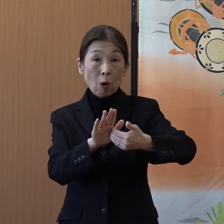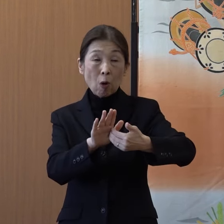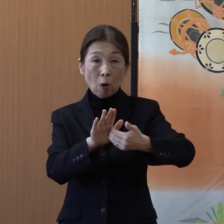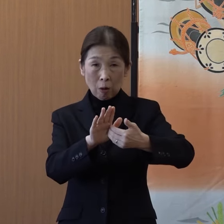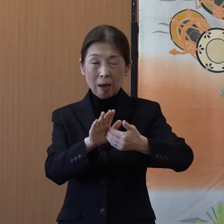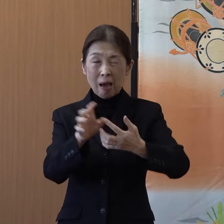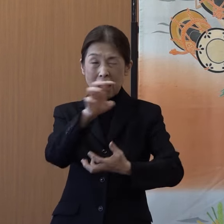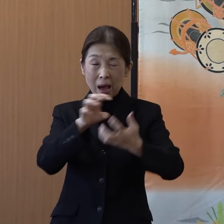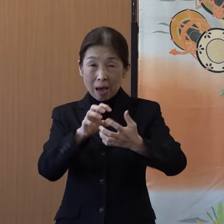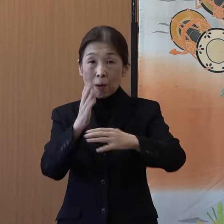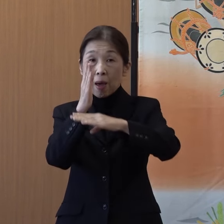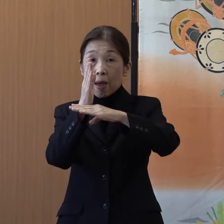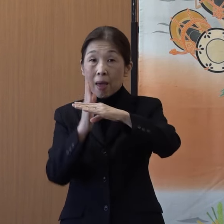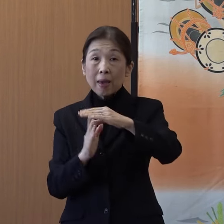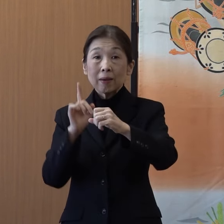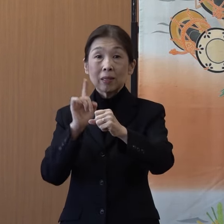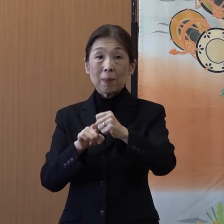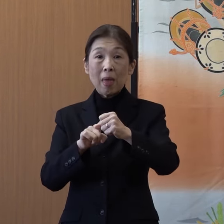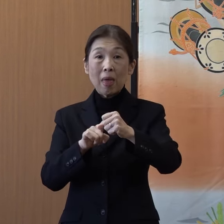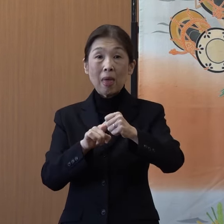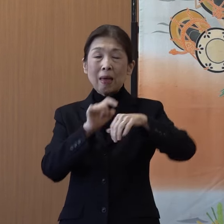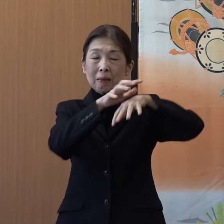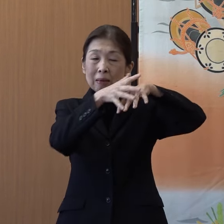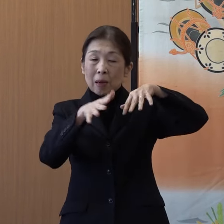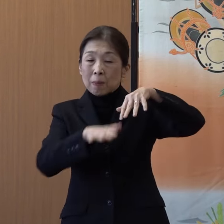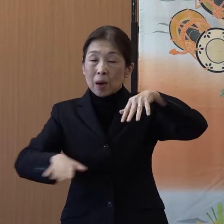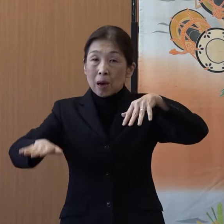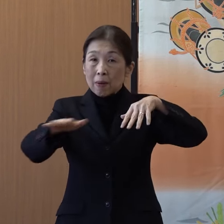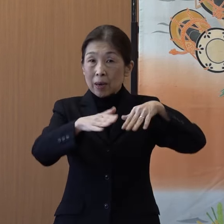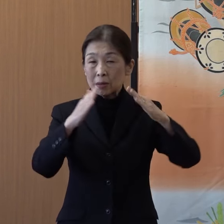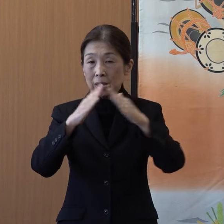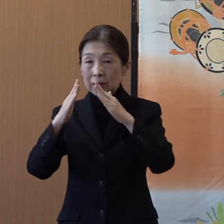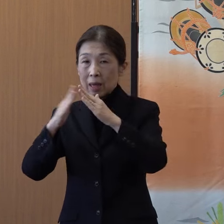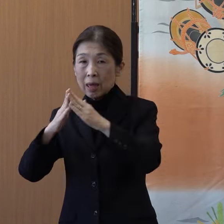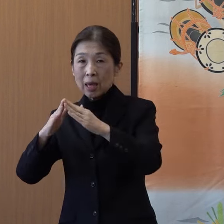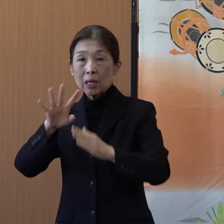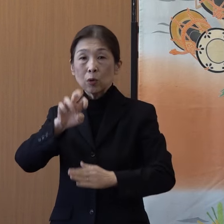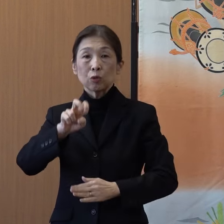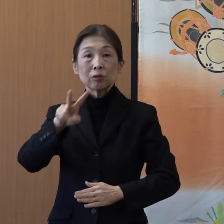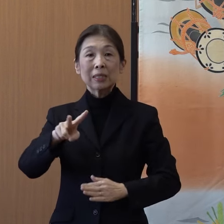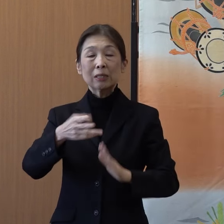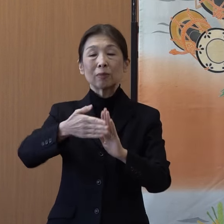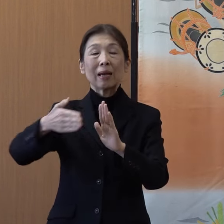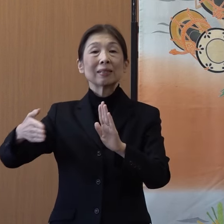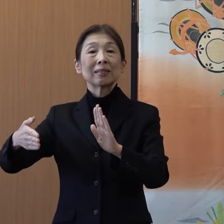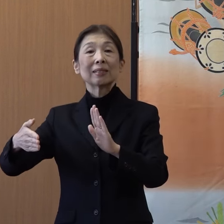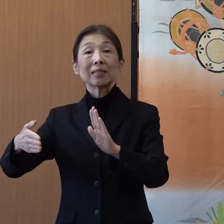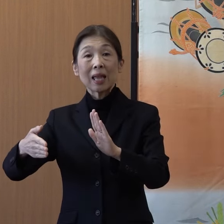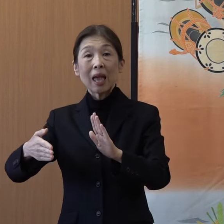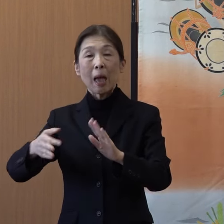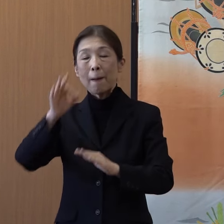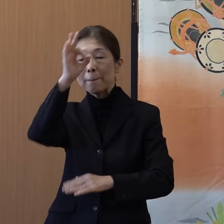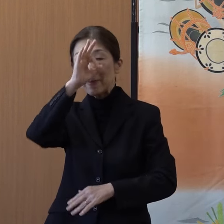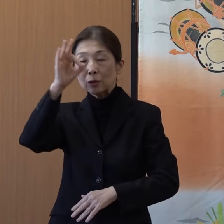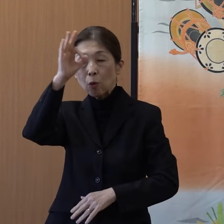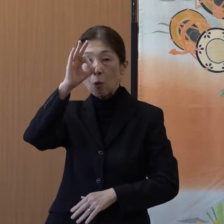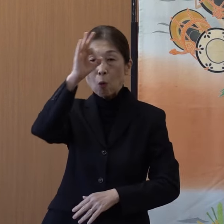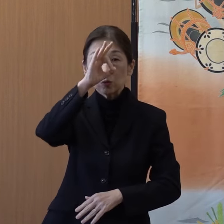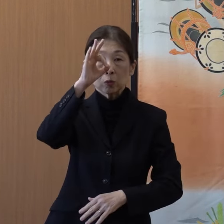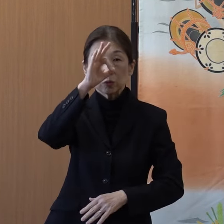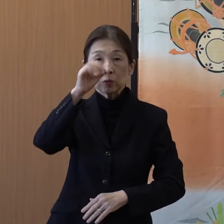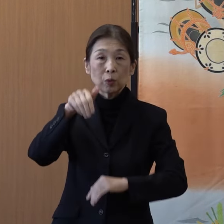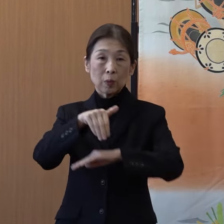るため崖地に近接する42箇所の団地などで防災パトロールを実施する予定です